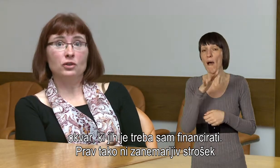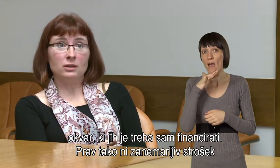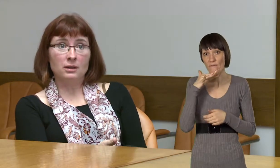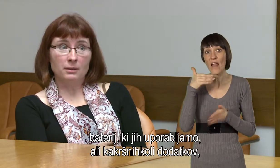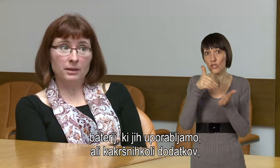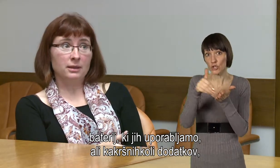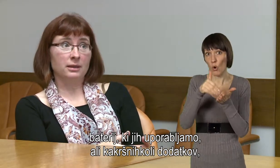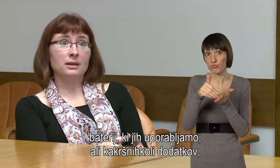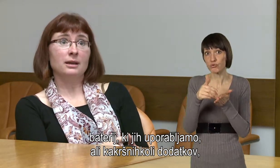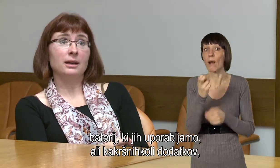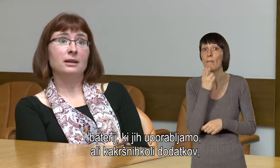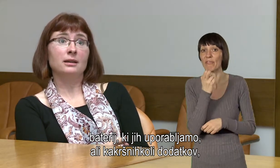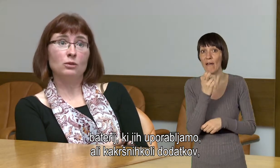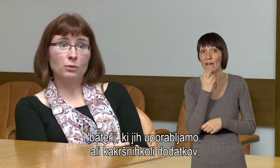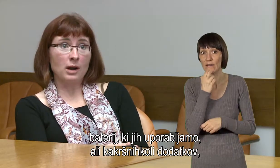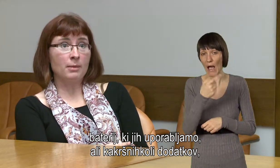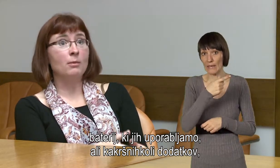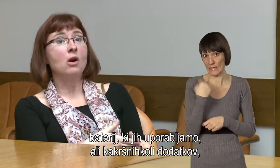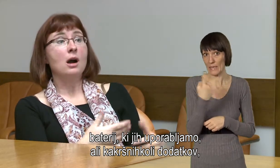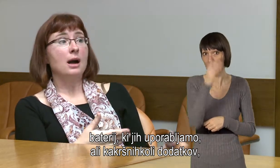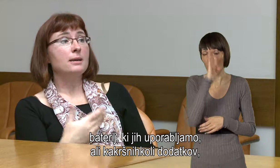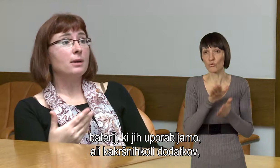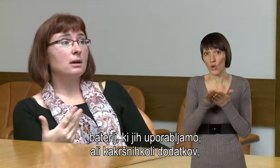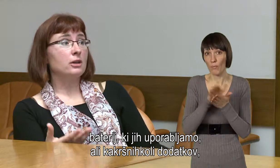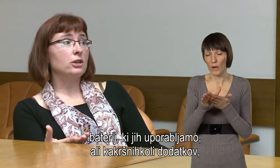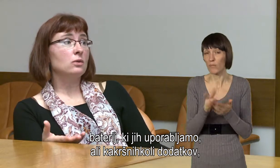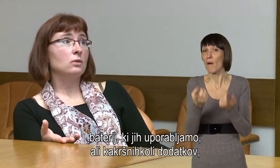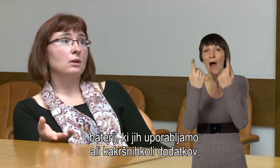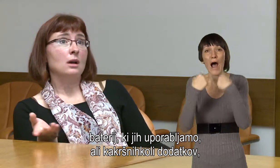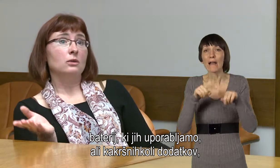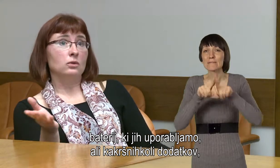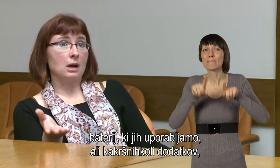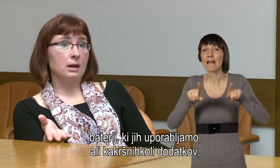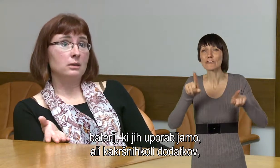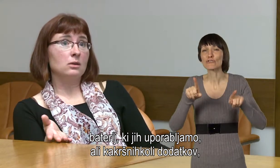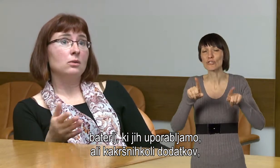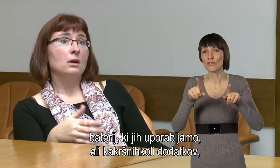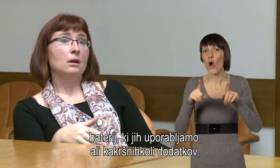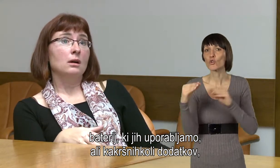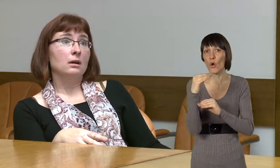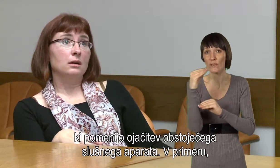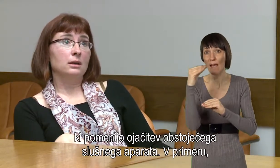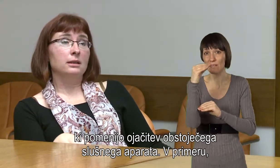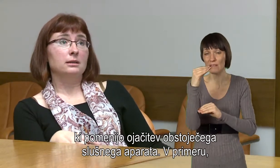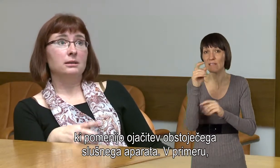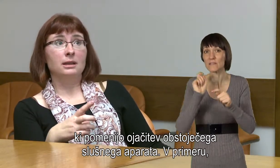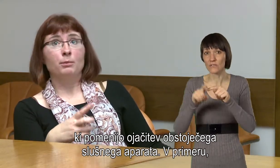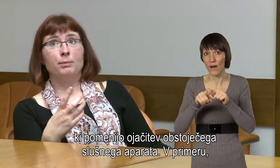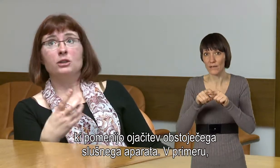strošek baterij, ki jih uporabljamo, ali pa kakršnihkoli dodatkov, ki pač